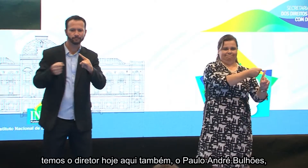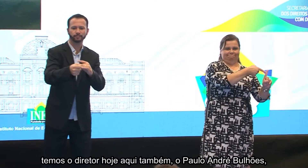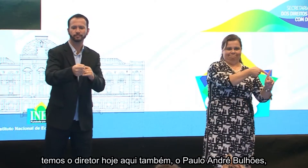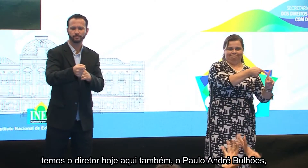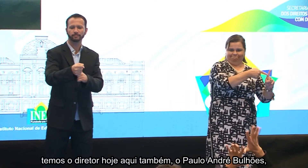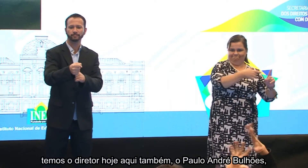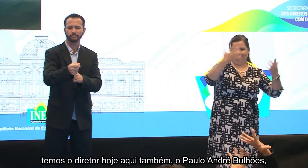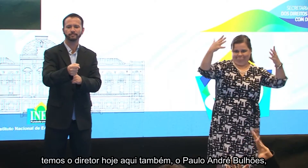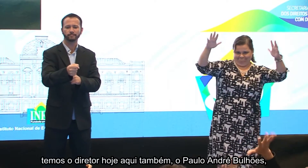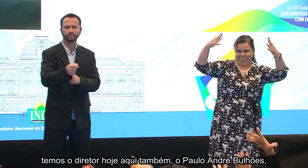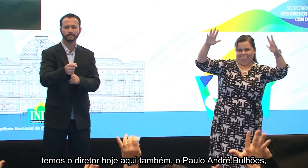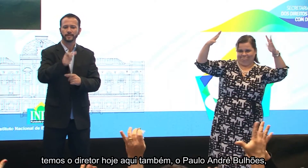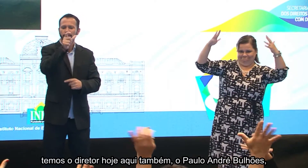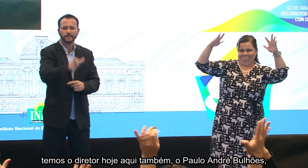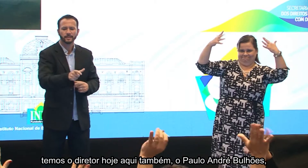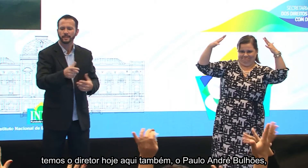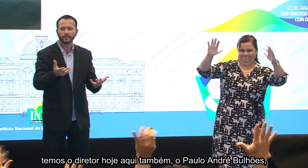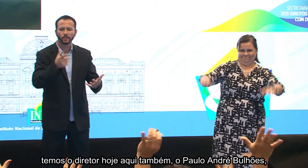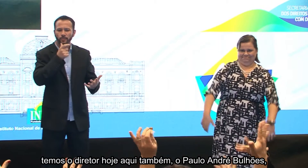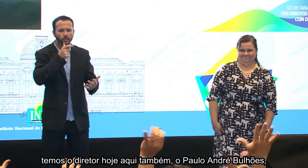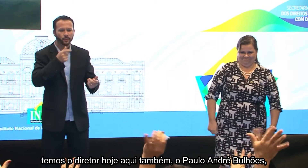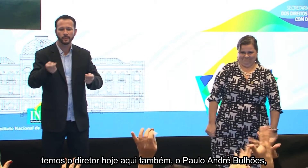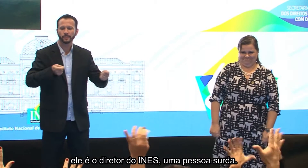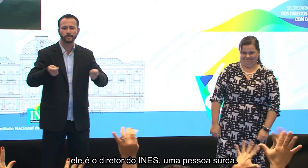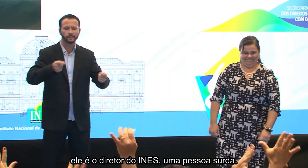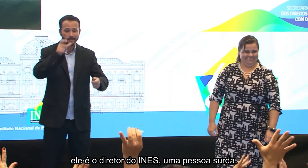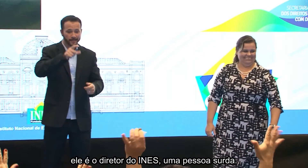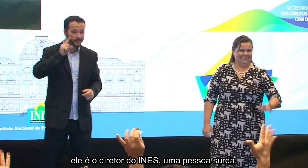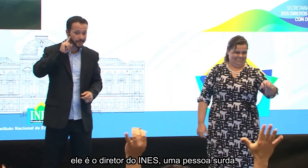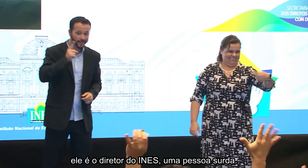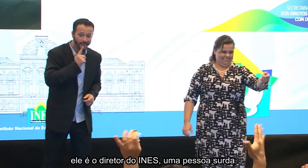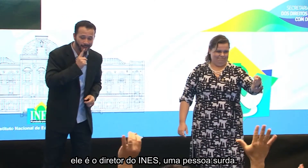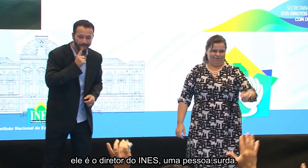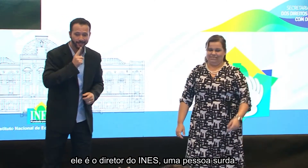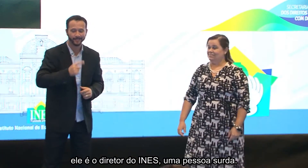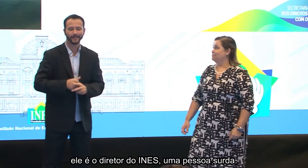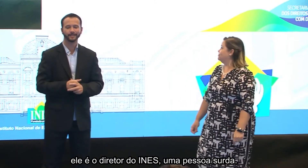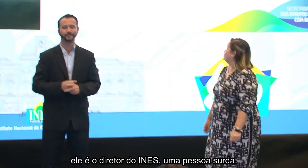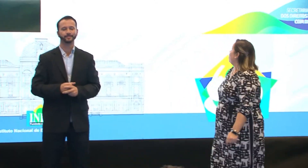temos o diretor hoje aqui também, o Paulo André Bulhões. Ele é o diretor do INES, uma pessoa surda.